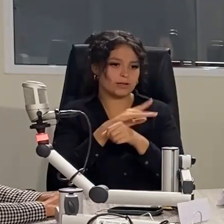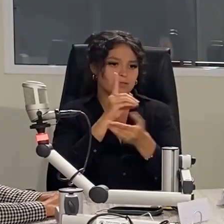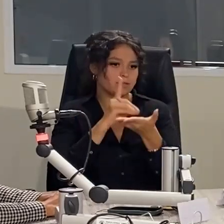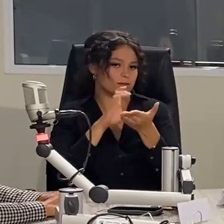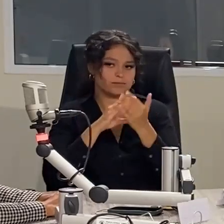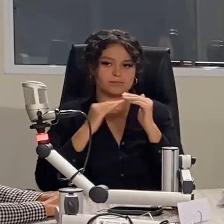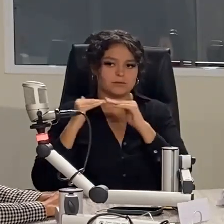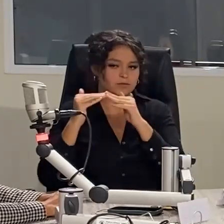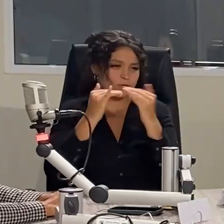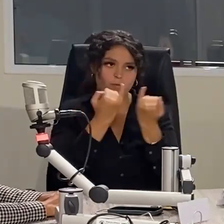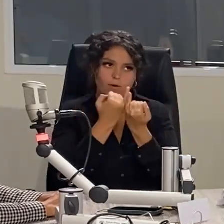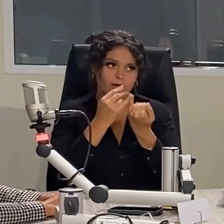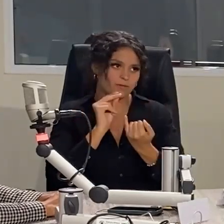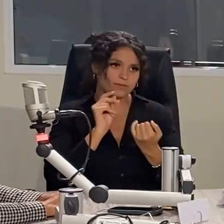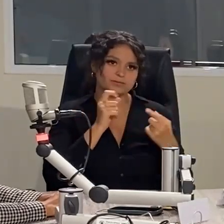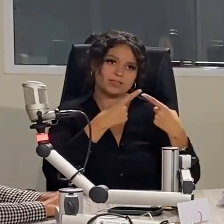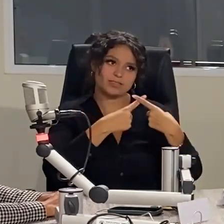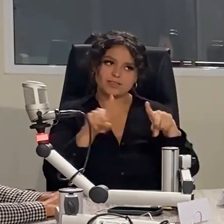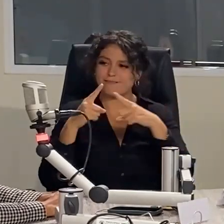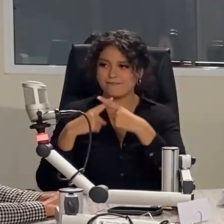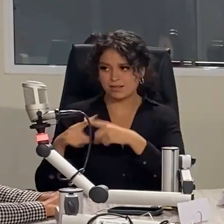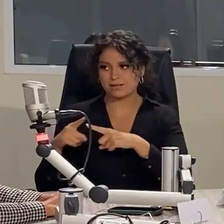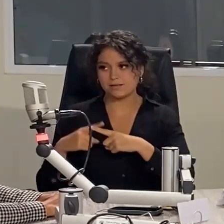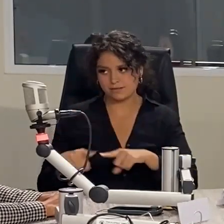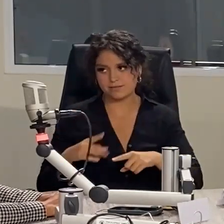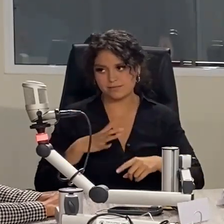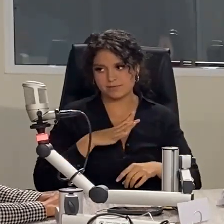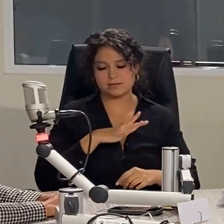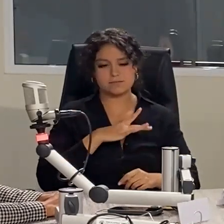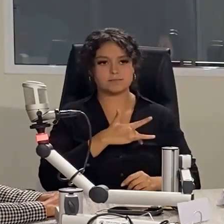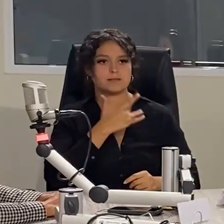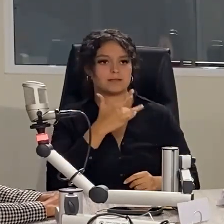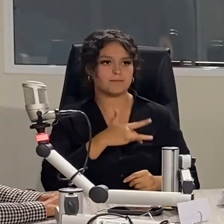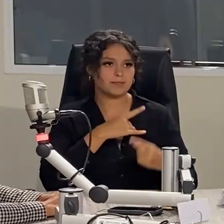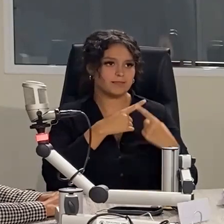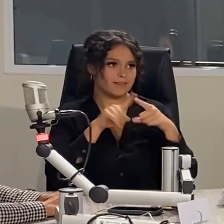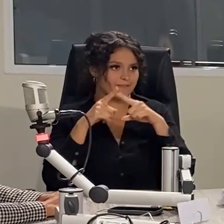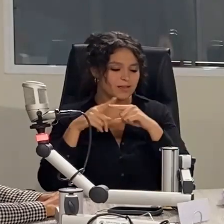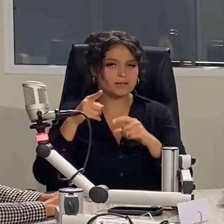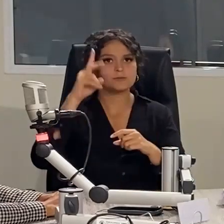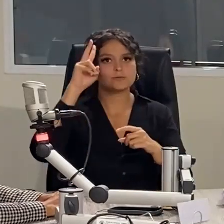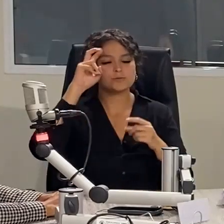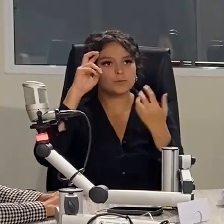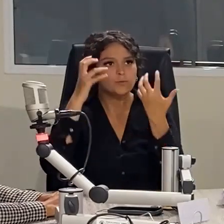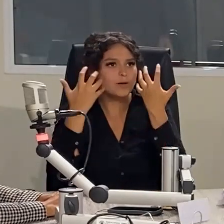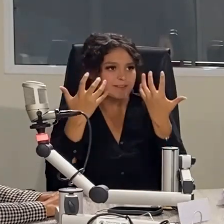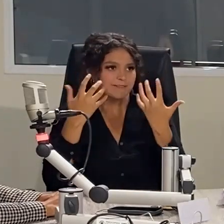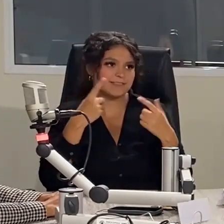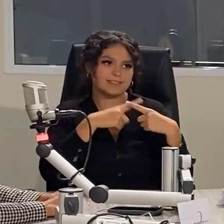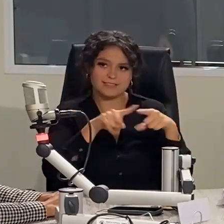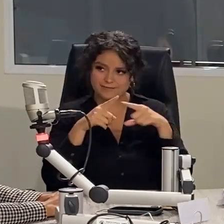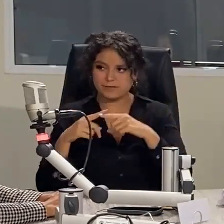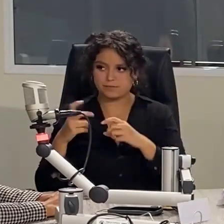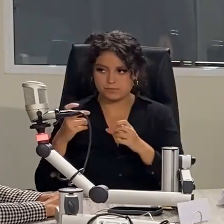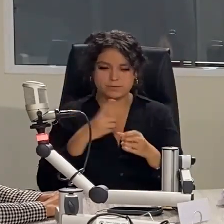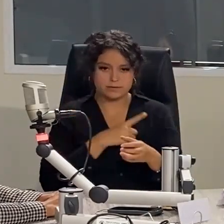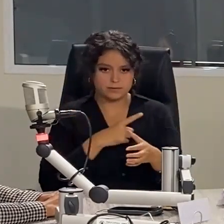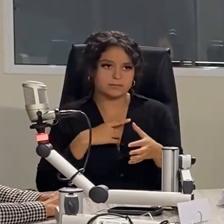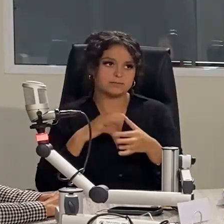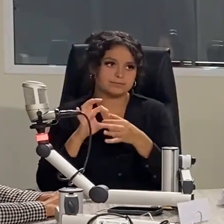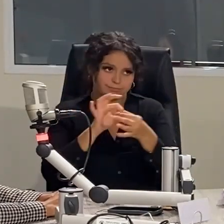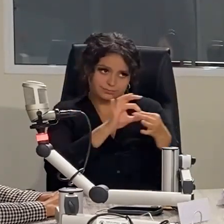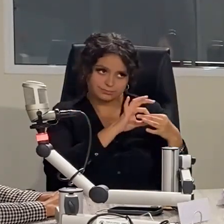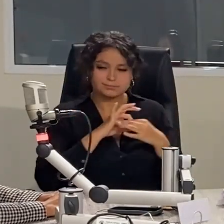los conozcan y que la discapacidad es distinta, o sea, no hay una sola discapacidad, hay varios. Y otra